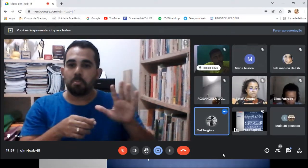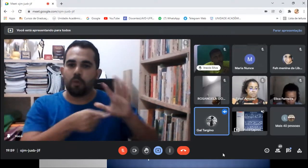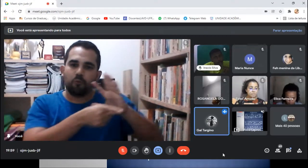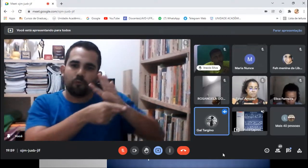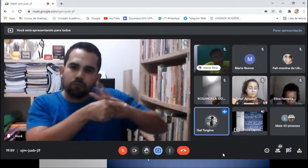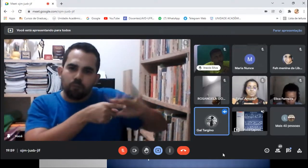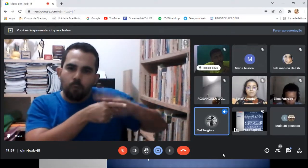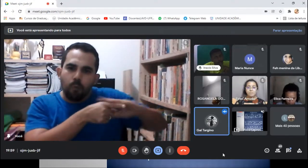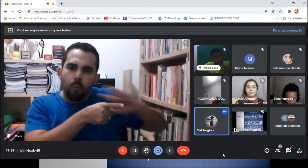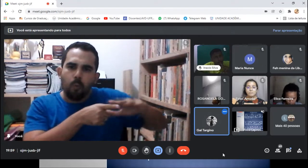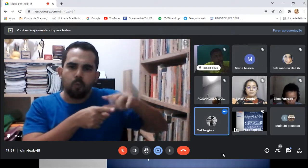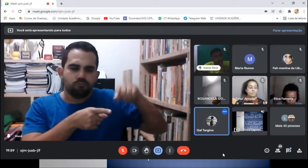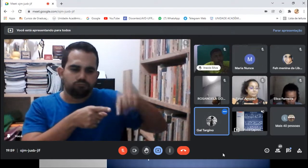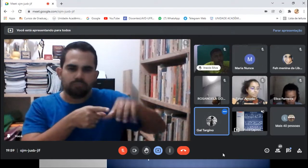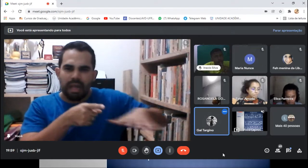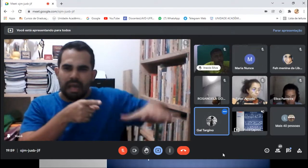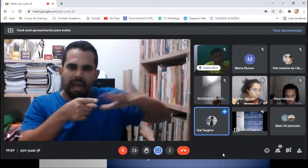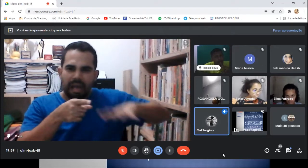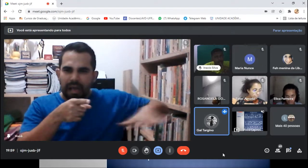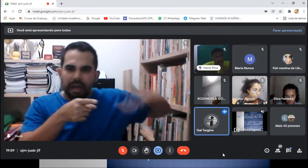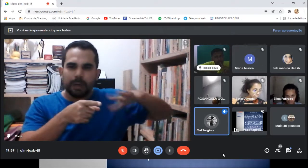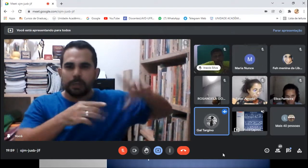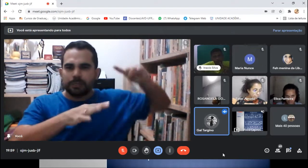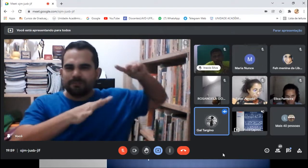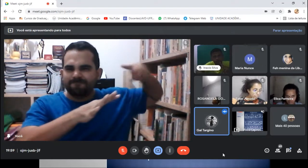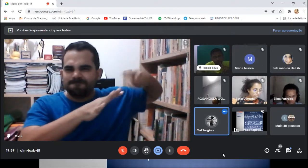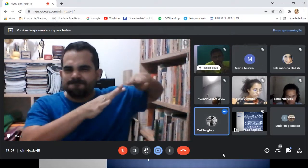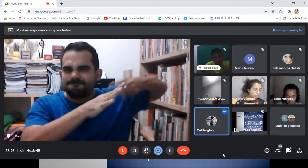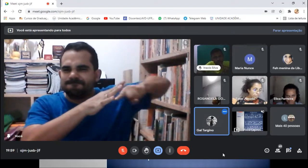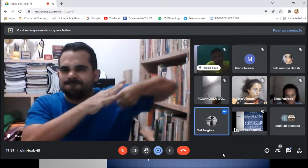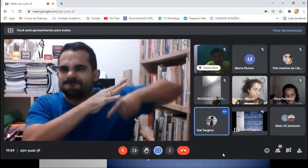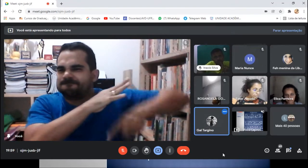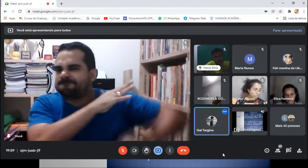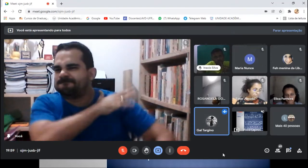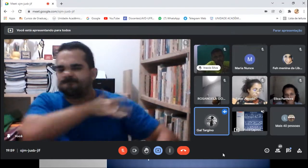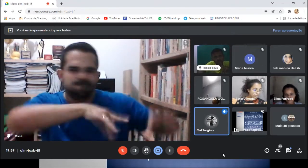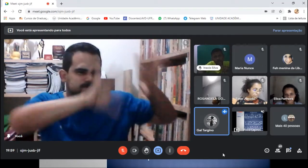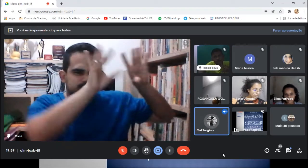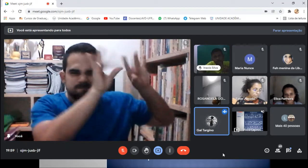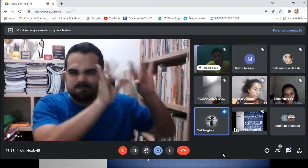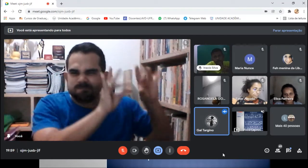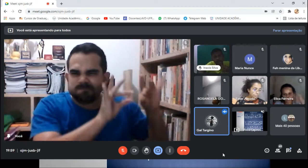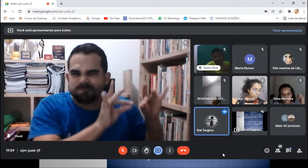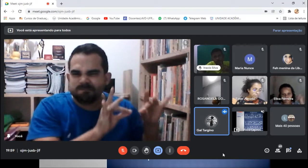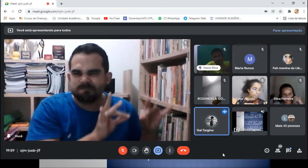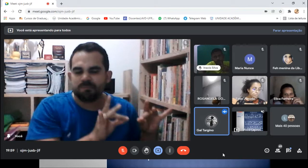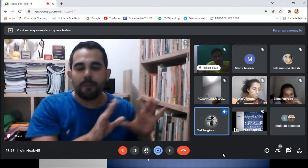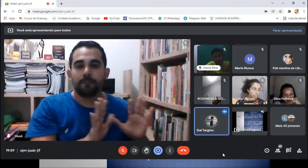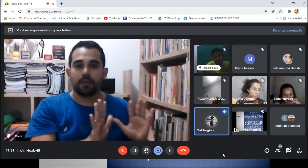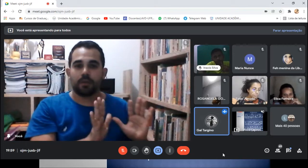Leiam o slide. Na fonética, a área é muito profunda, é